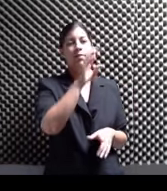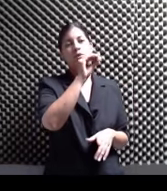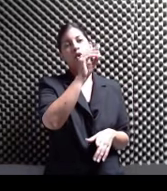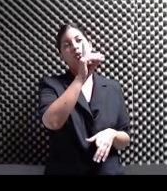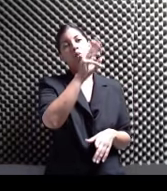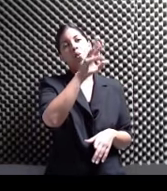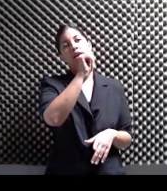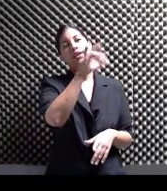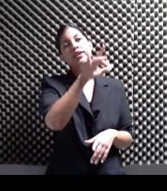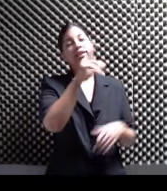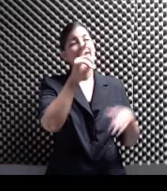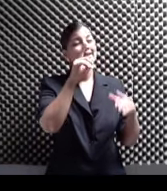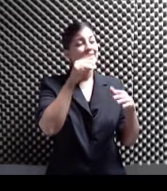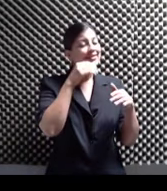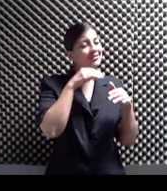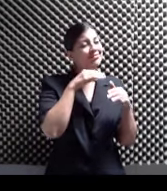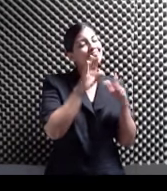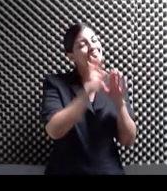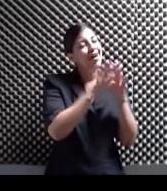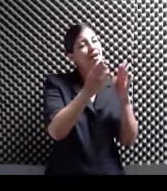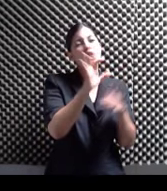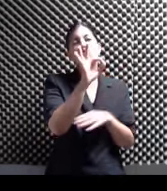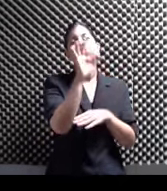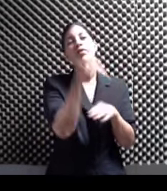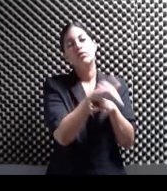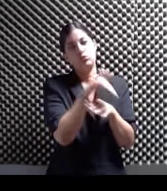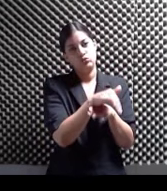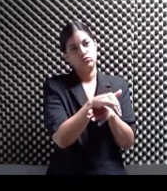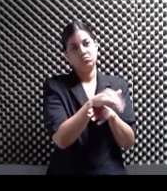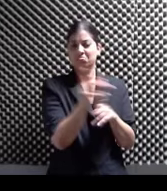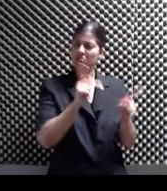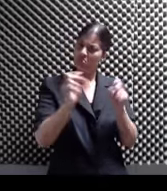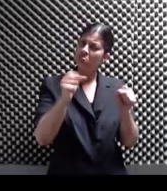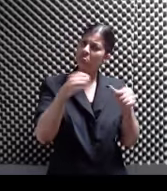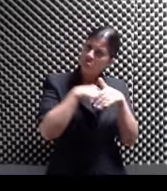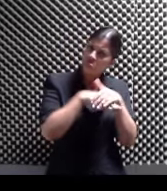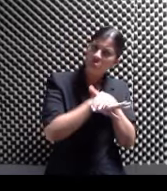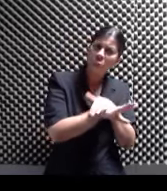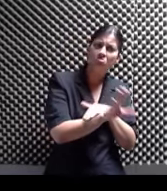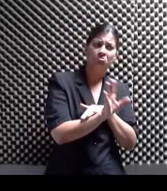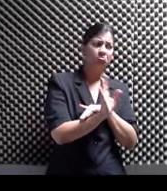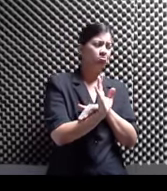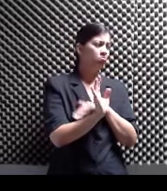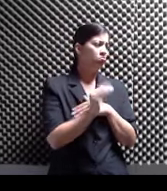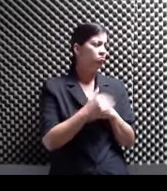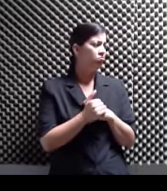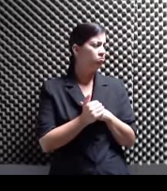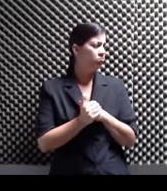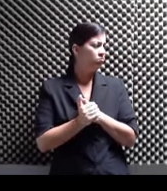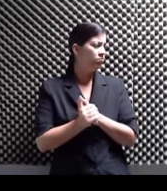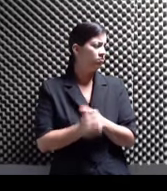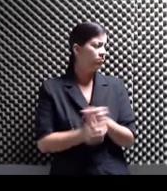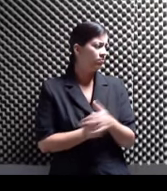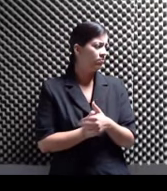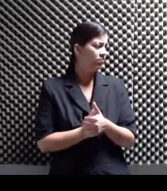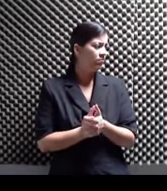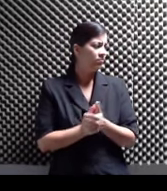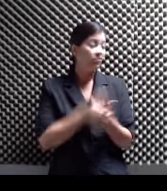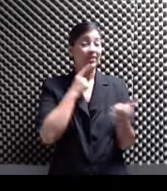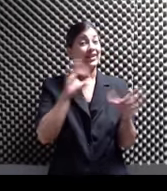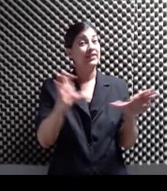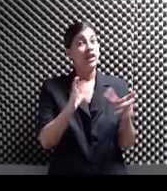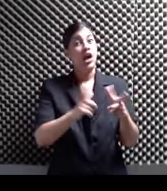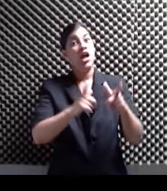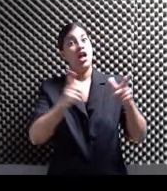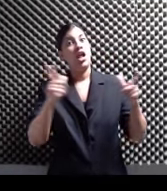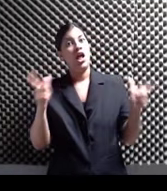la noche. Okay. Para que la gente vaya entrando, se lo digo porque ahí mismo fue, nosotros lo hacemos mejor con su Lidia. Nunca se había hecho una actividad tan grande y la